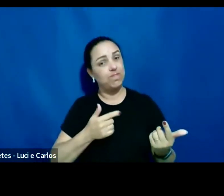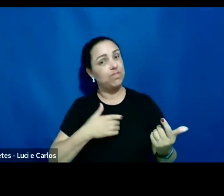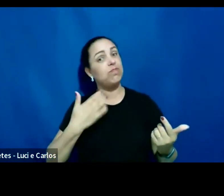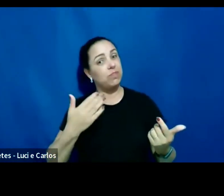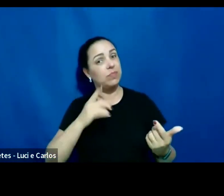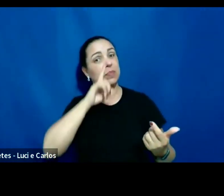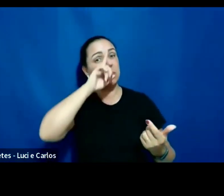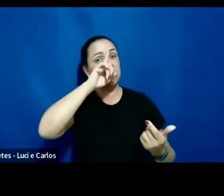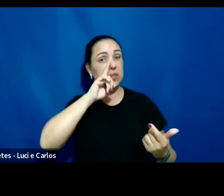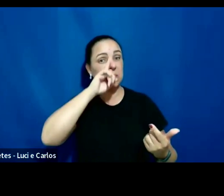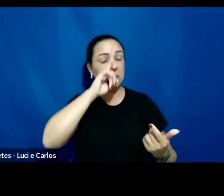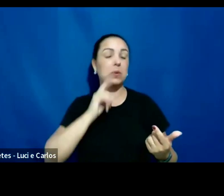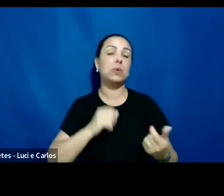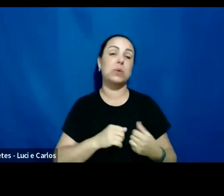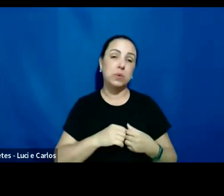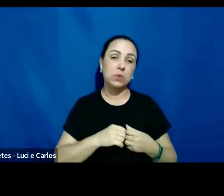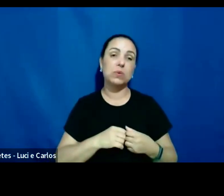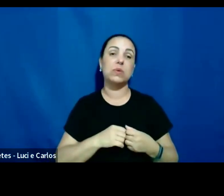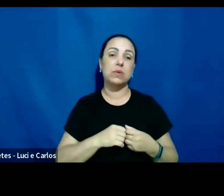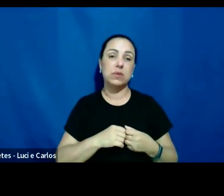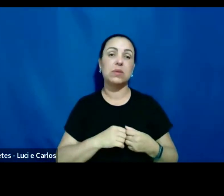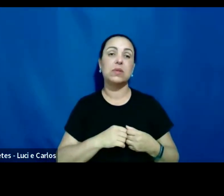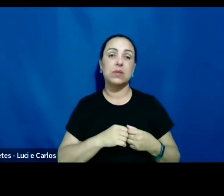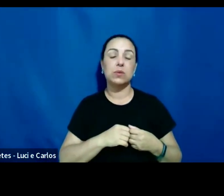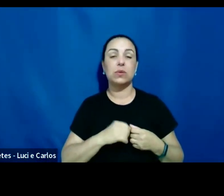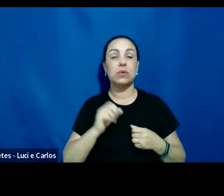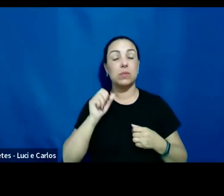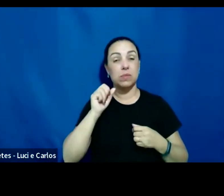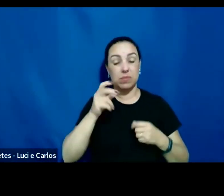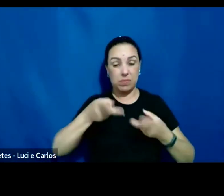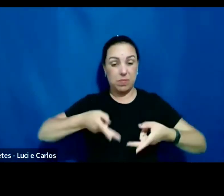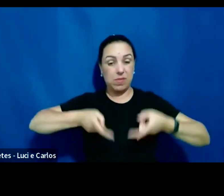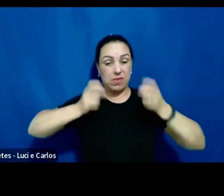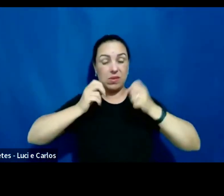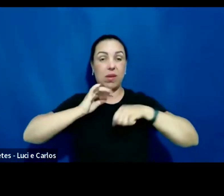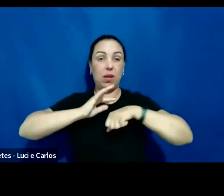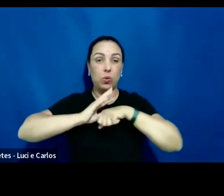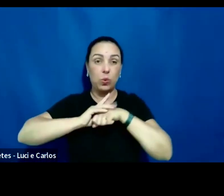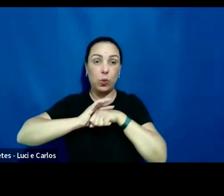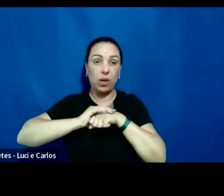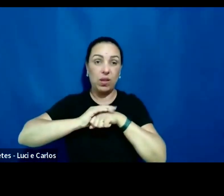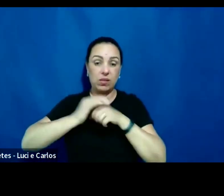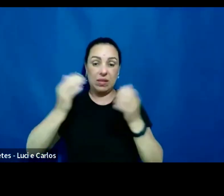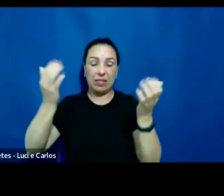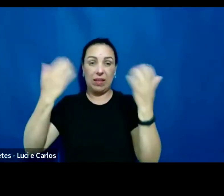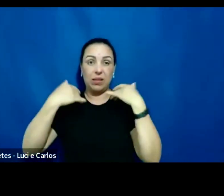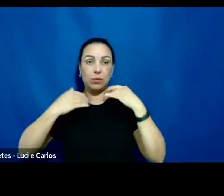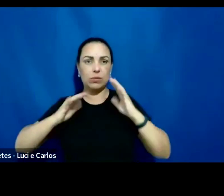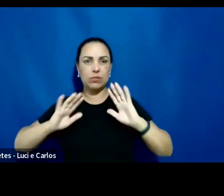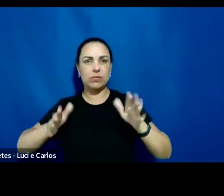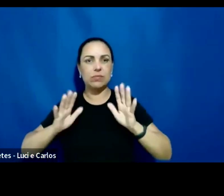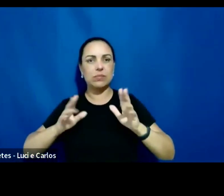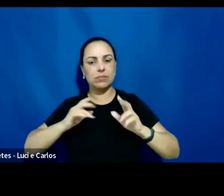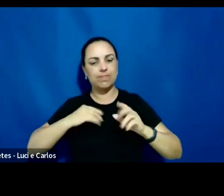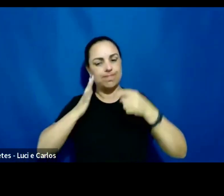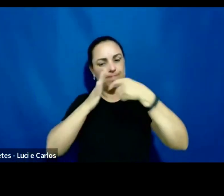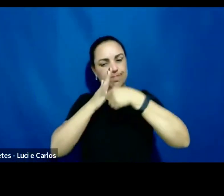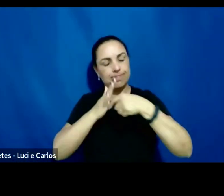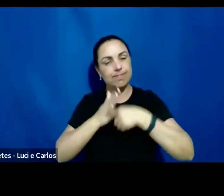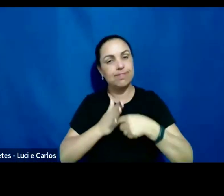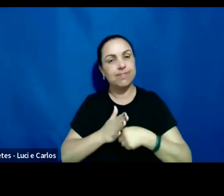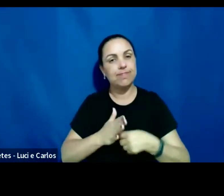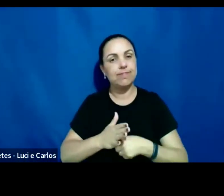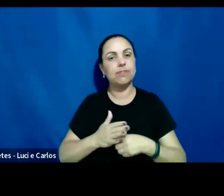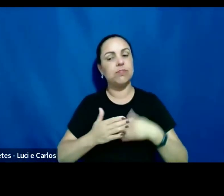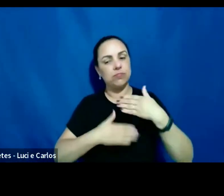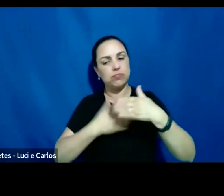contribui. Então, quando você já tem uma doença instalada no seu corpo, você tem que prestar atenção que você pode desenvolver